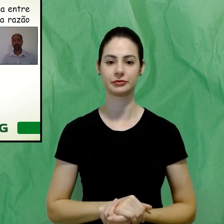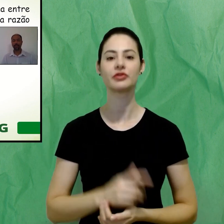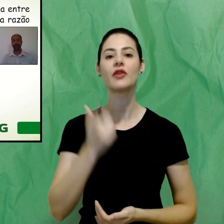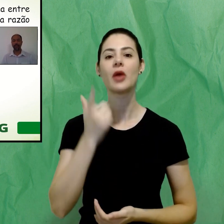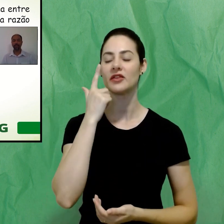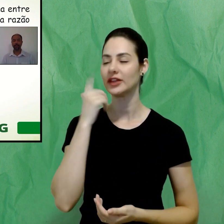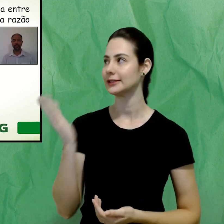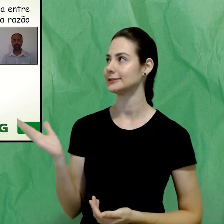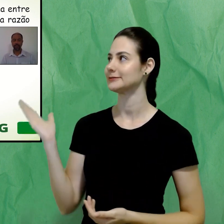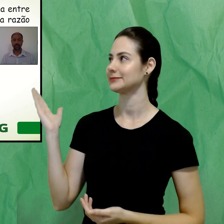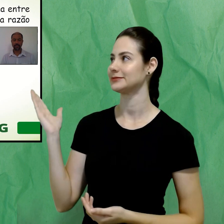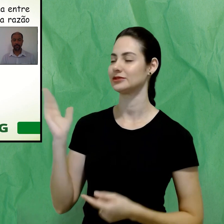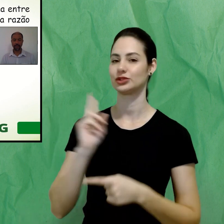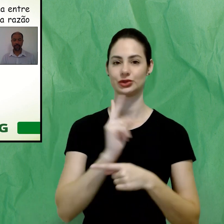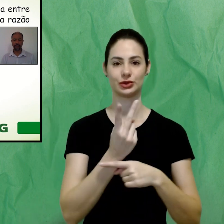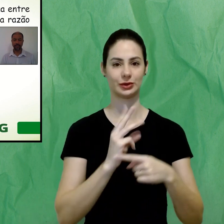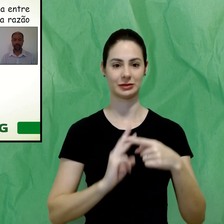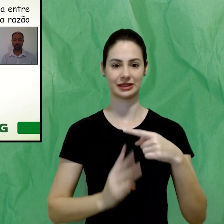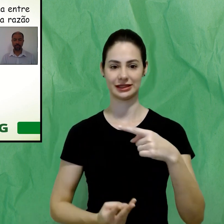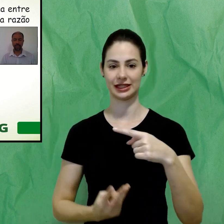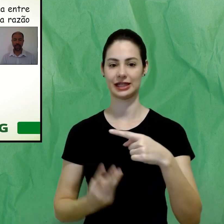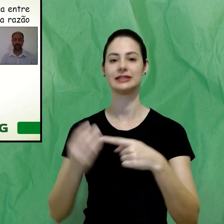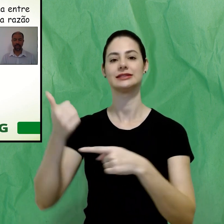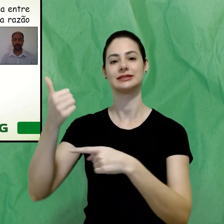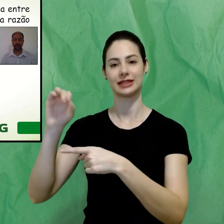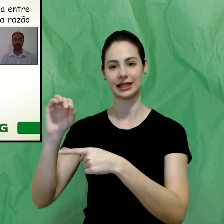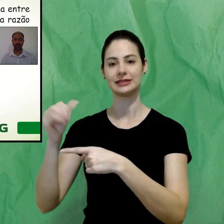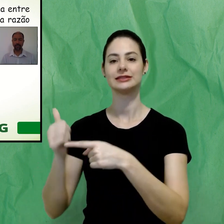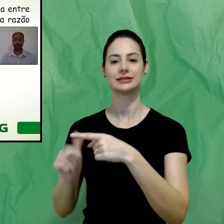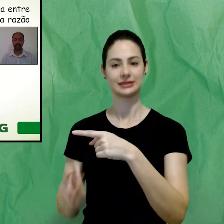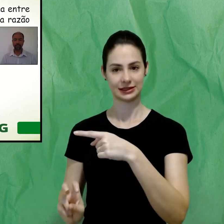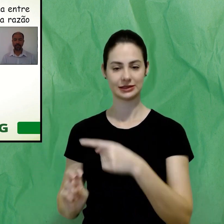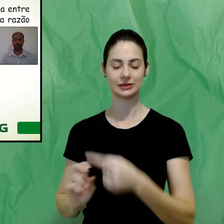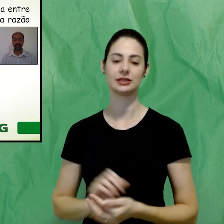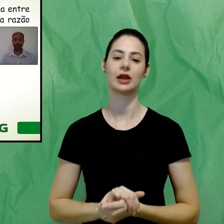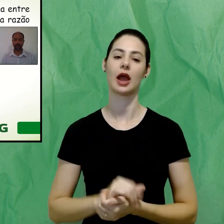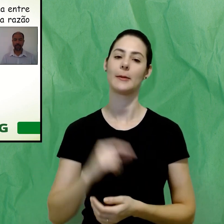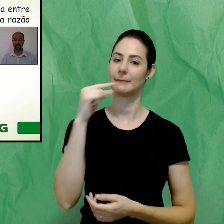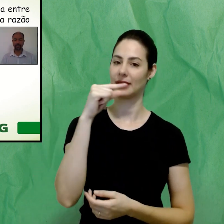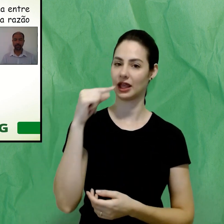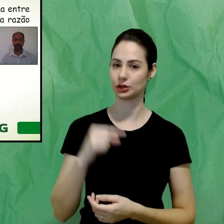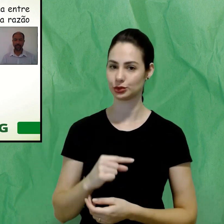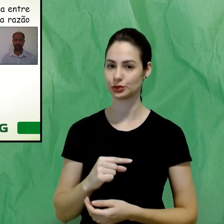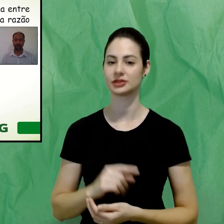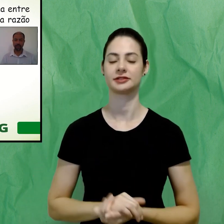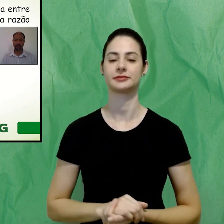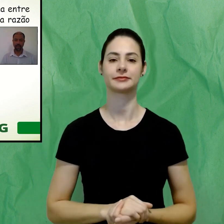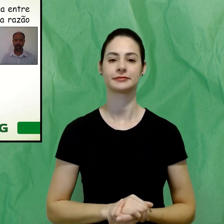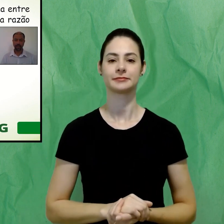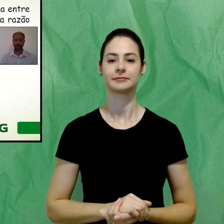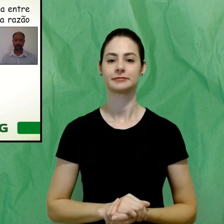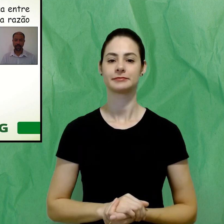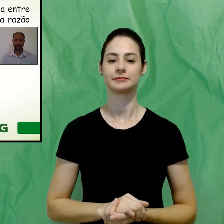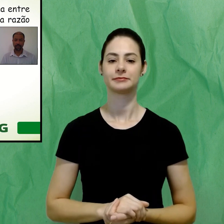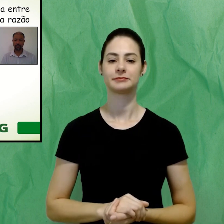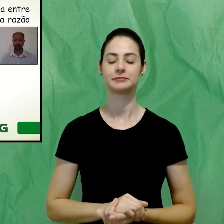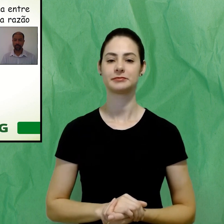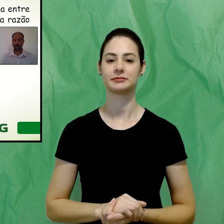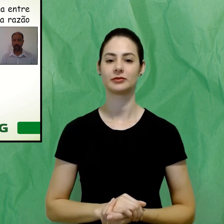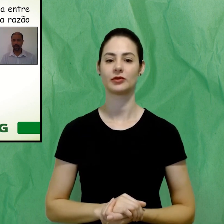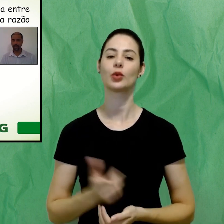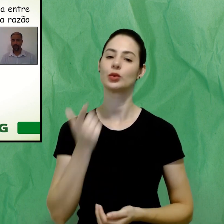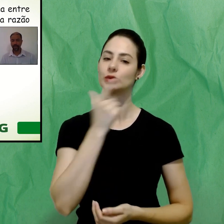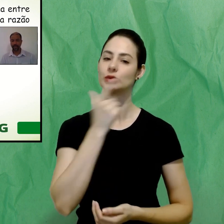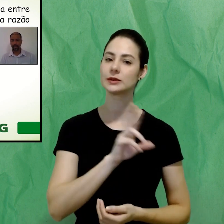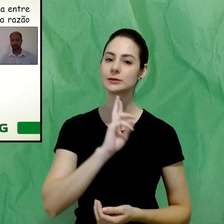iniciais. Verificando, 2 está para 3, assim como 10 está para 15, fazendo a subtração dos antecessores e a subtração